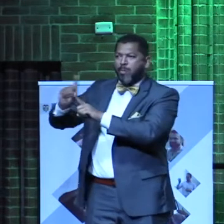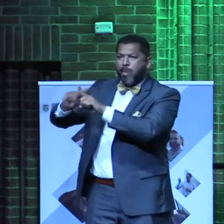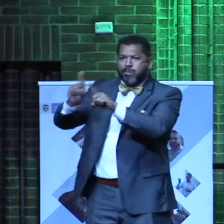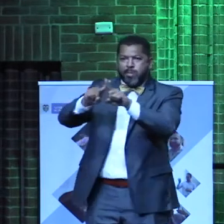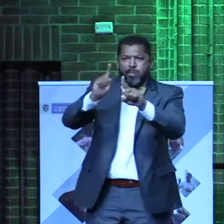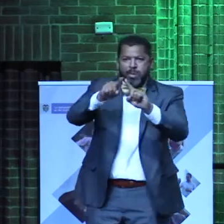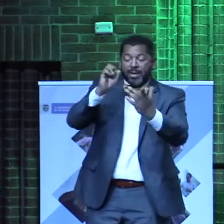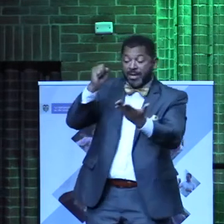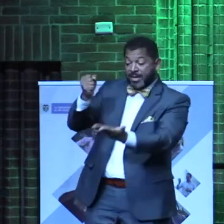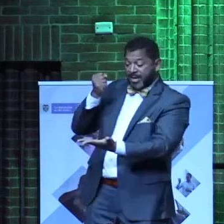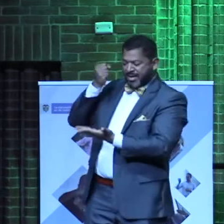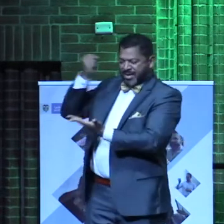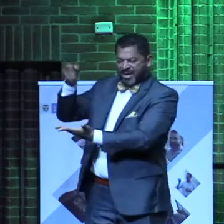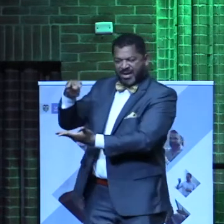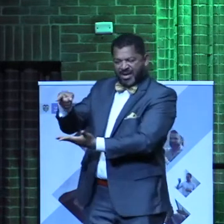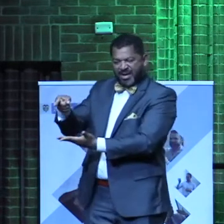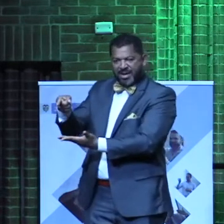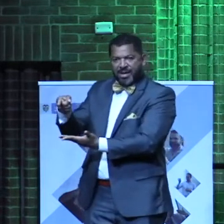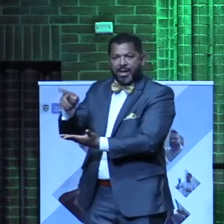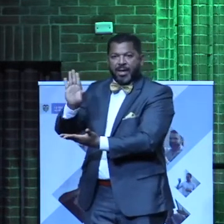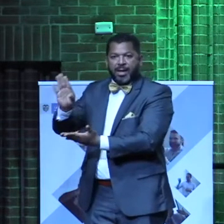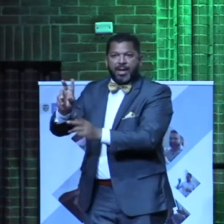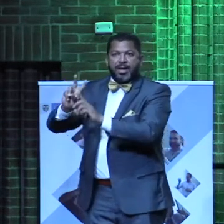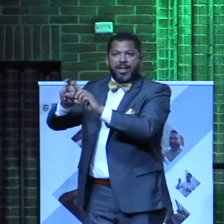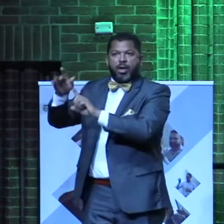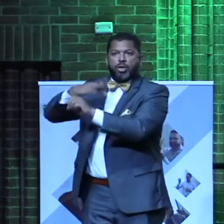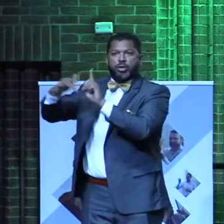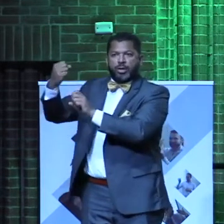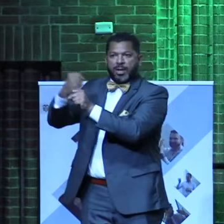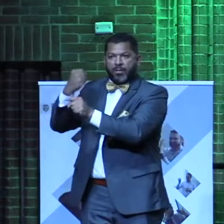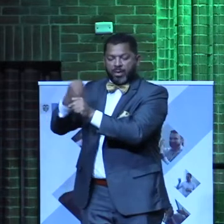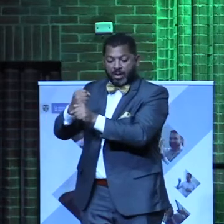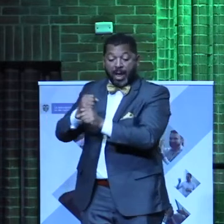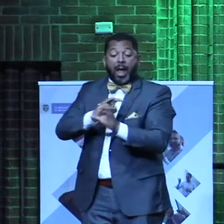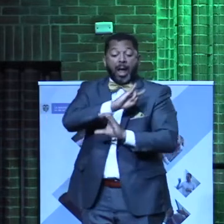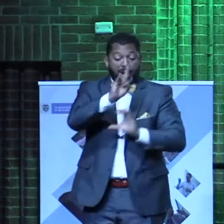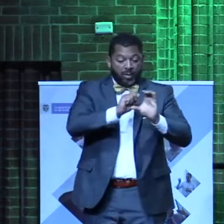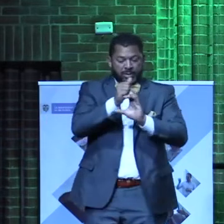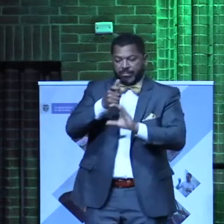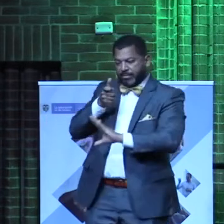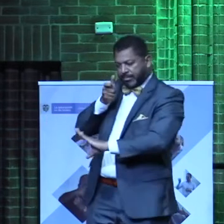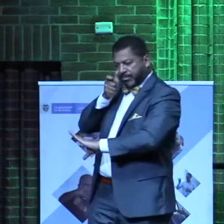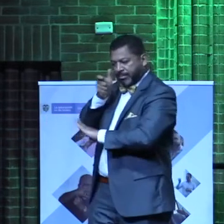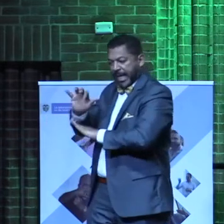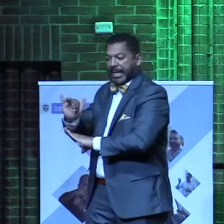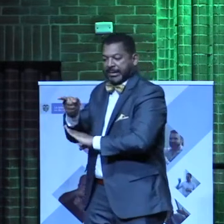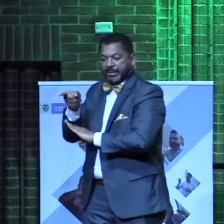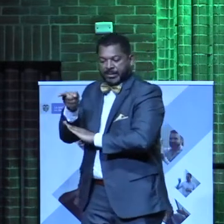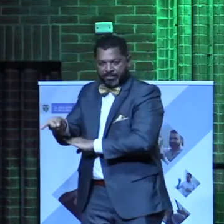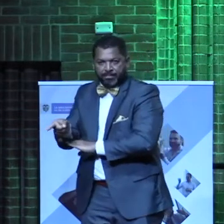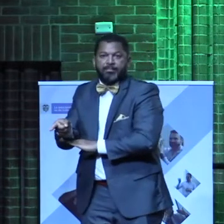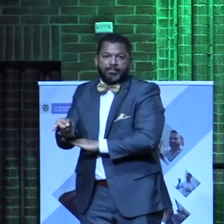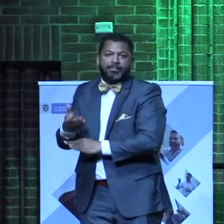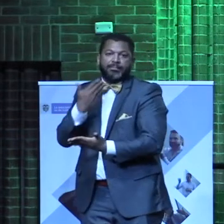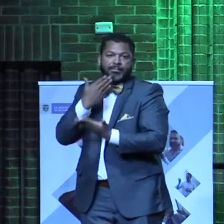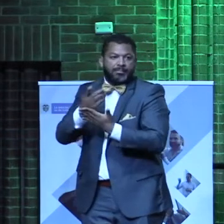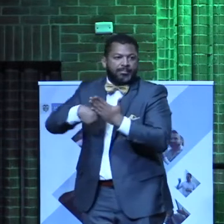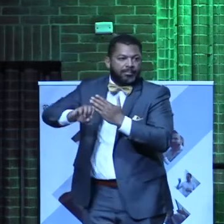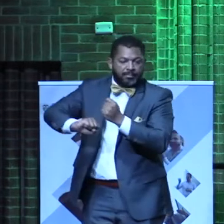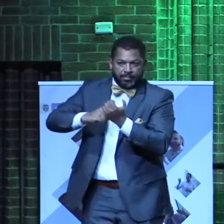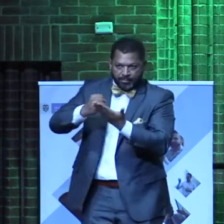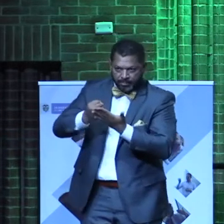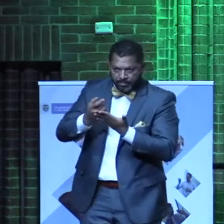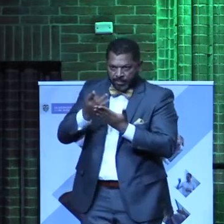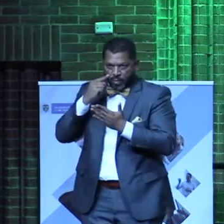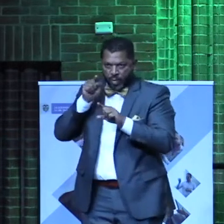vigilancia a los recursos para los temas laborales. Entonces ahí estamos jugando y queremos hacerlo con ustedes y con sus organizaciones y los